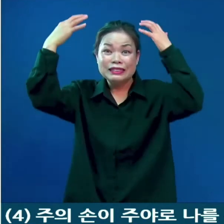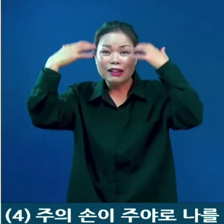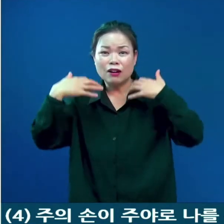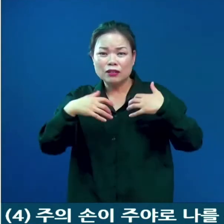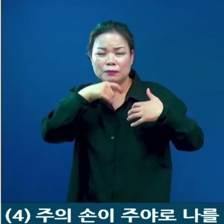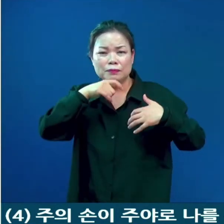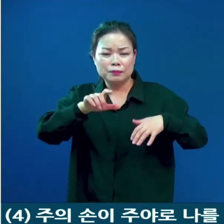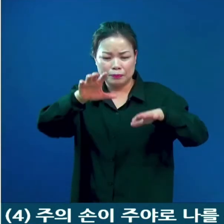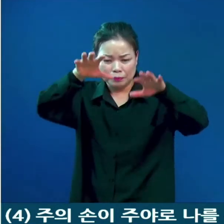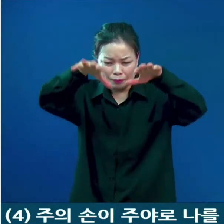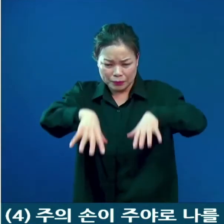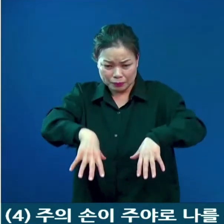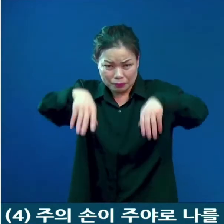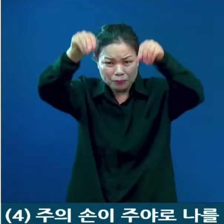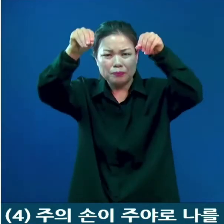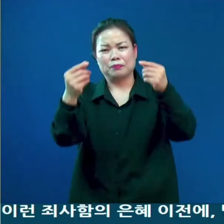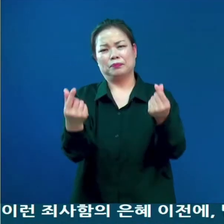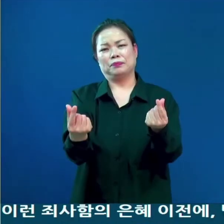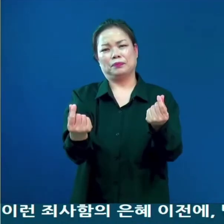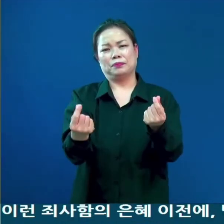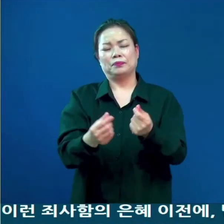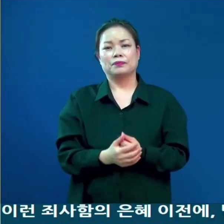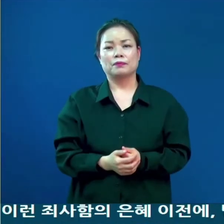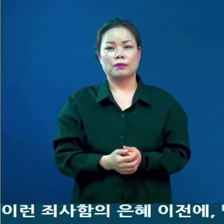마름같이 되었나이다.